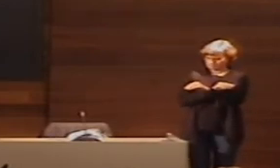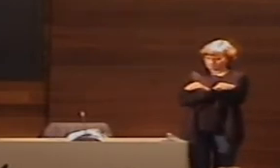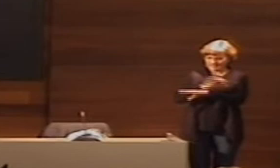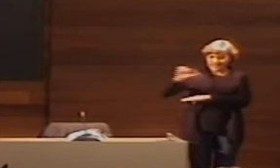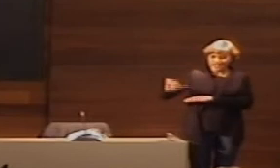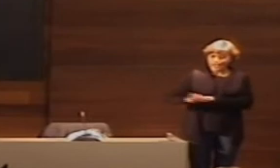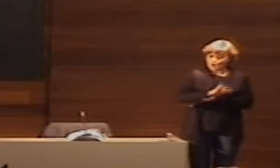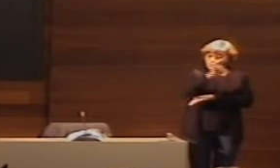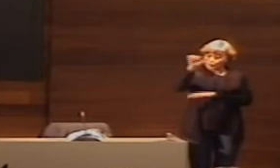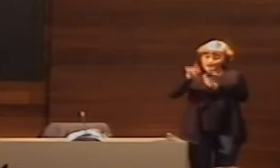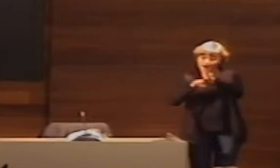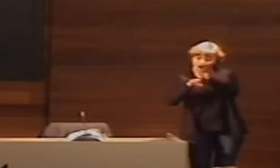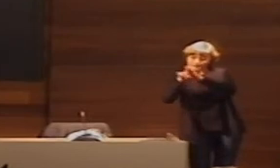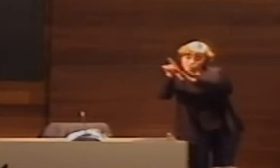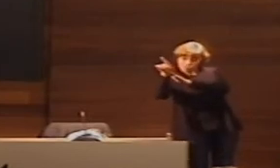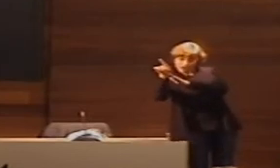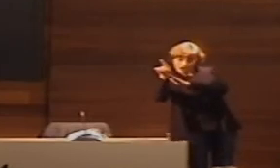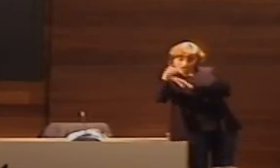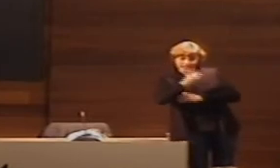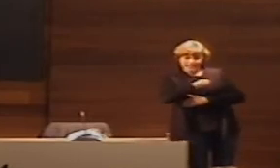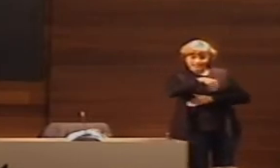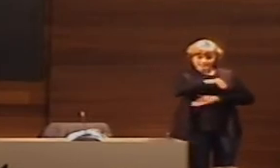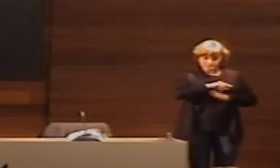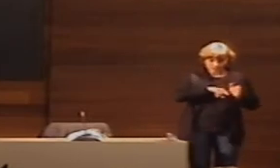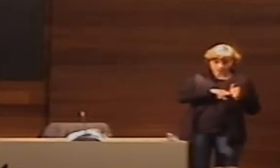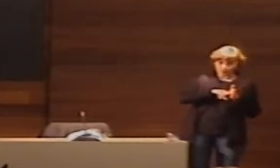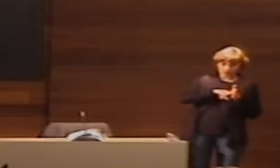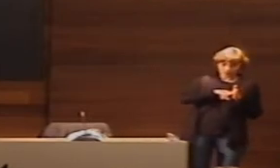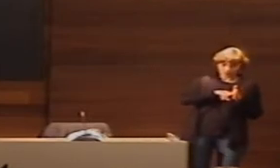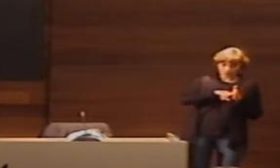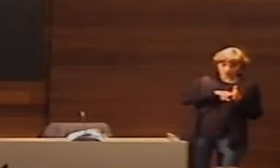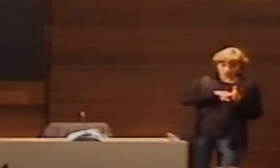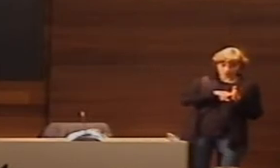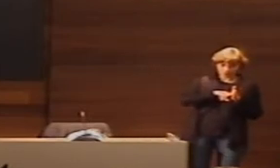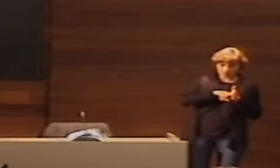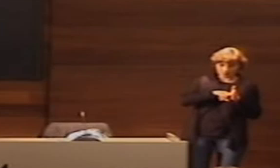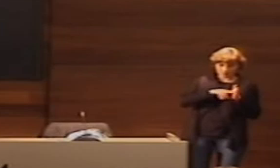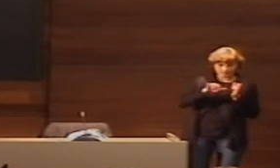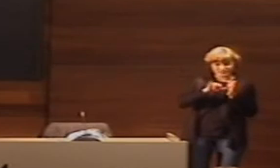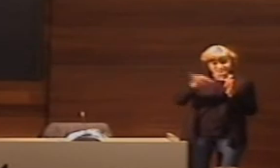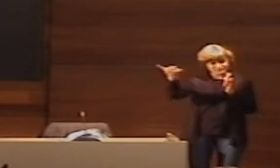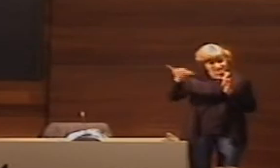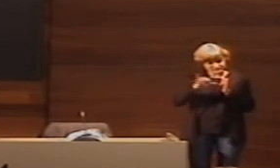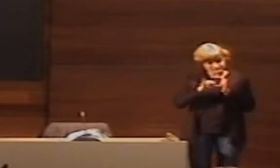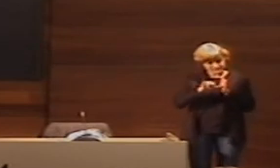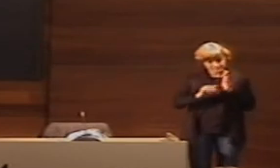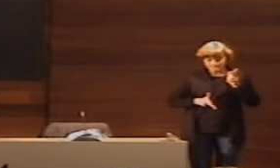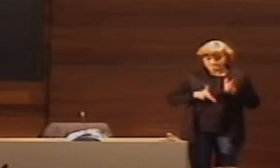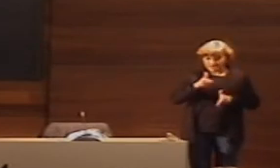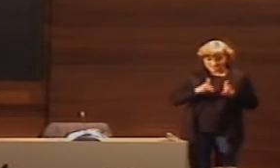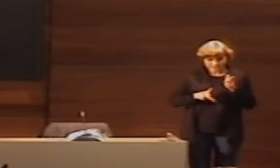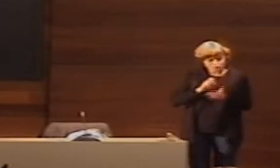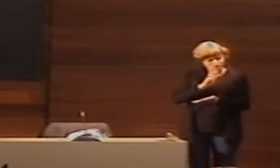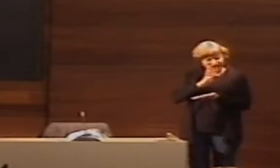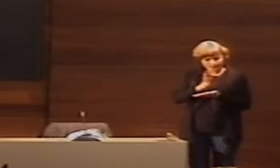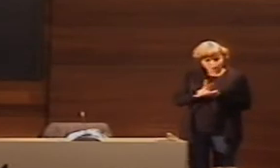avanzada y el Estado español, y concretamente también en Euskadi, que se está haciendo una apuesta muy fuerte por estas